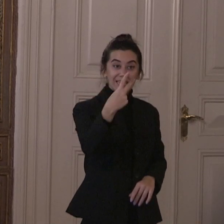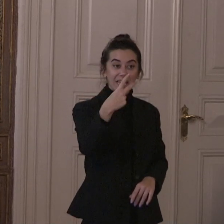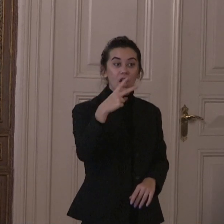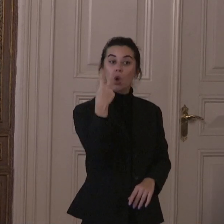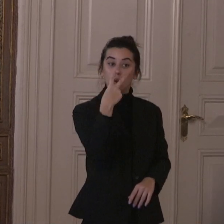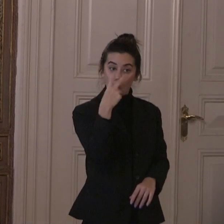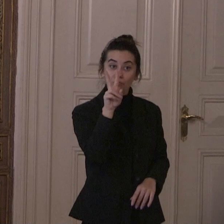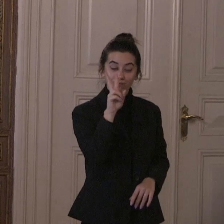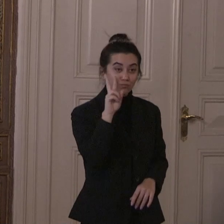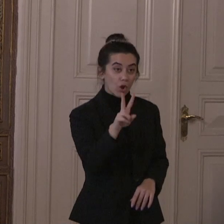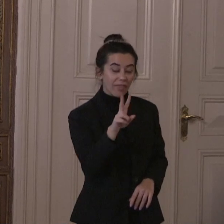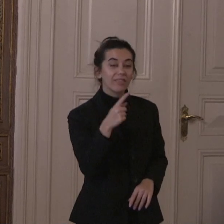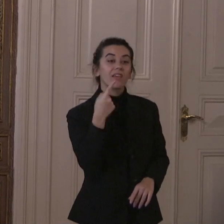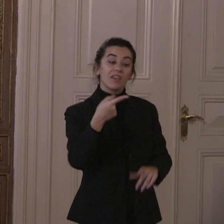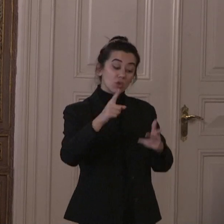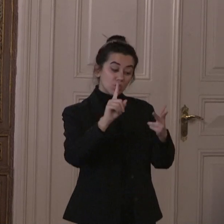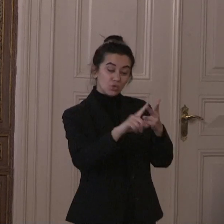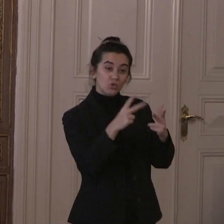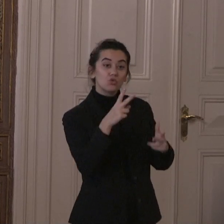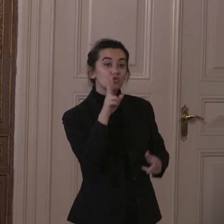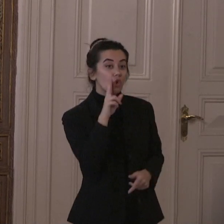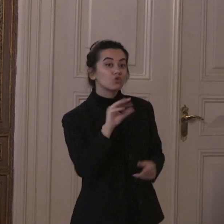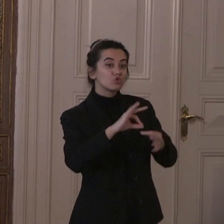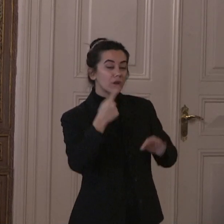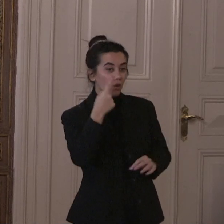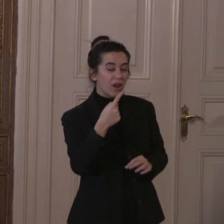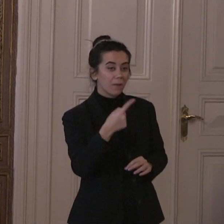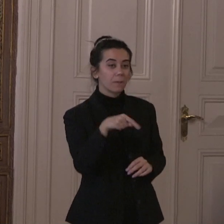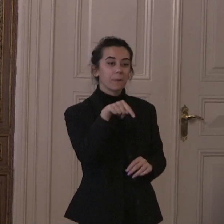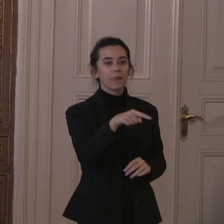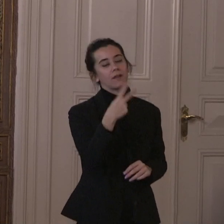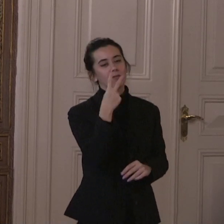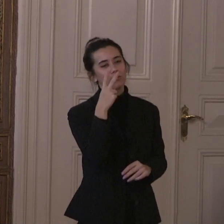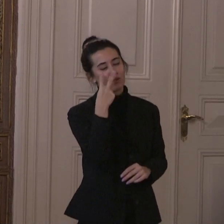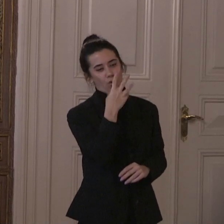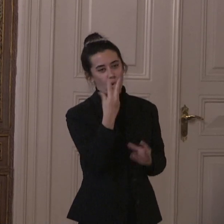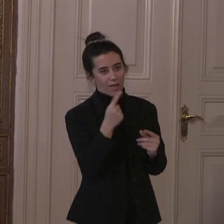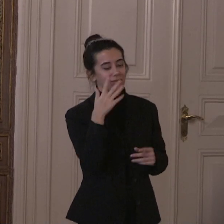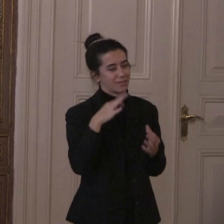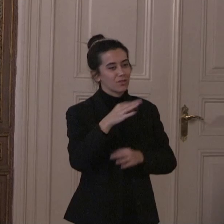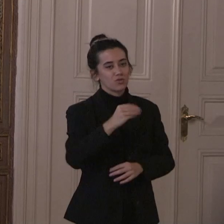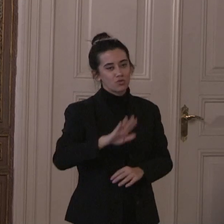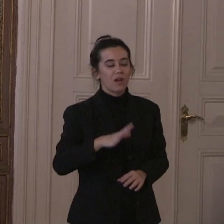görmeyen öğrencilerin, kör bir öğrencinin. İlk başta görmemenin bizim yapacağımız aktivitelere